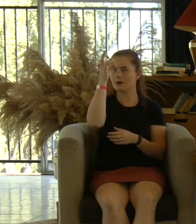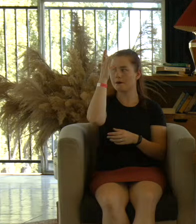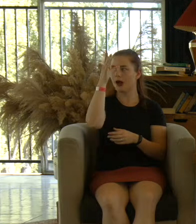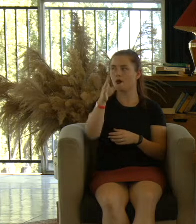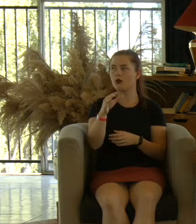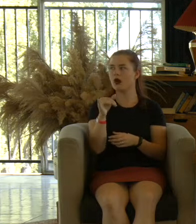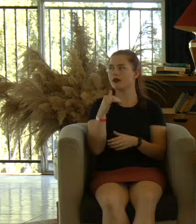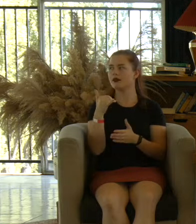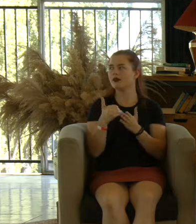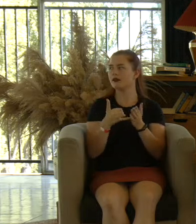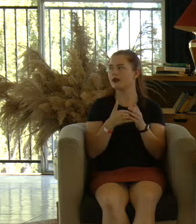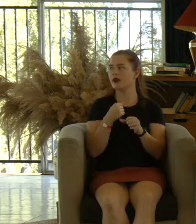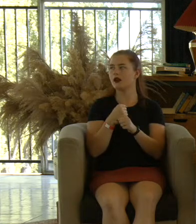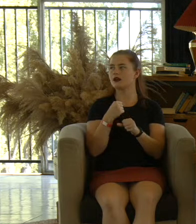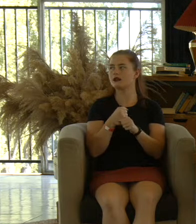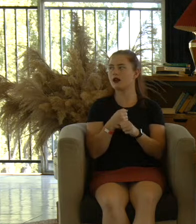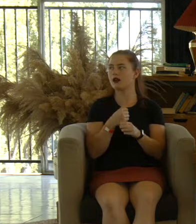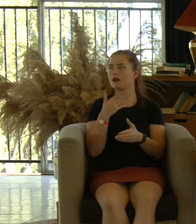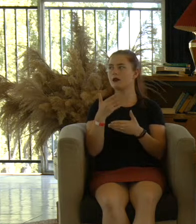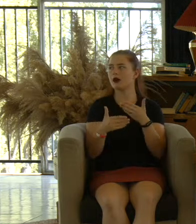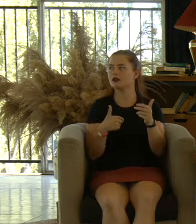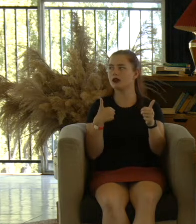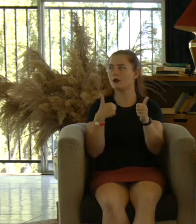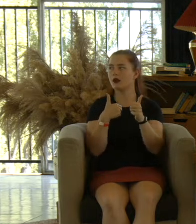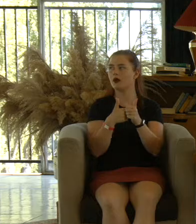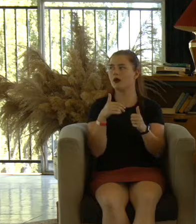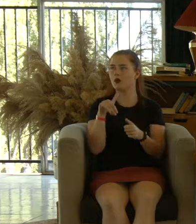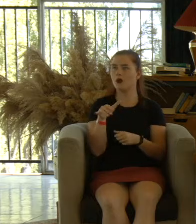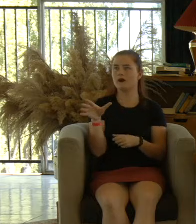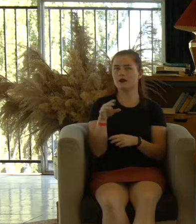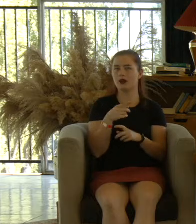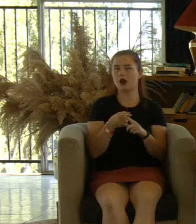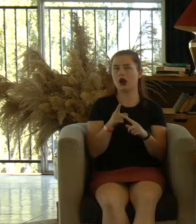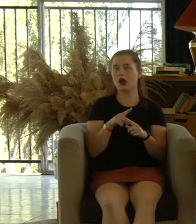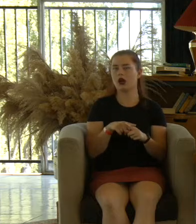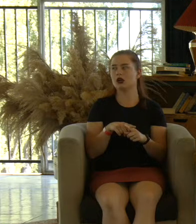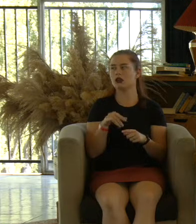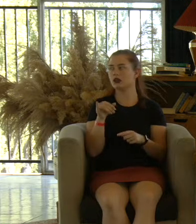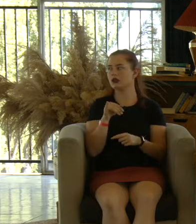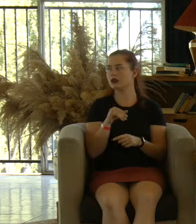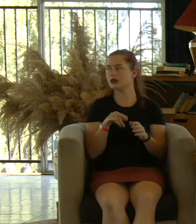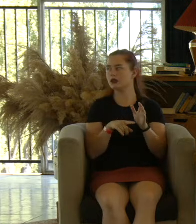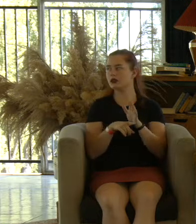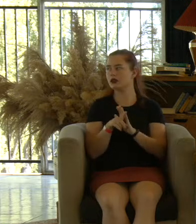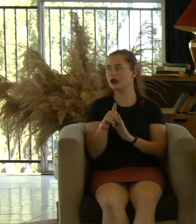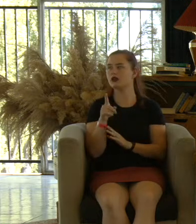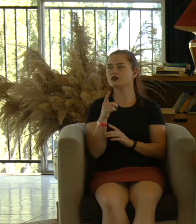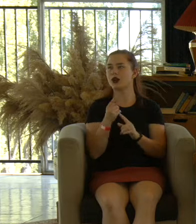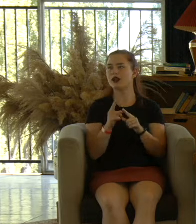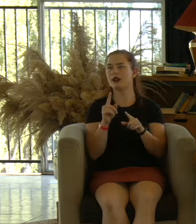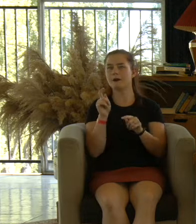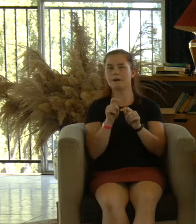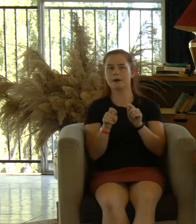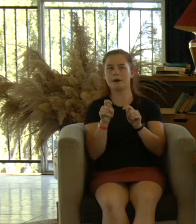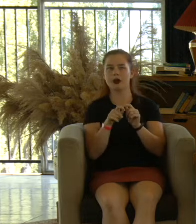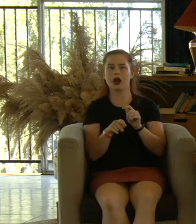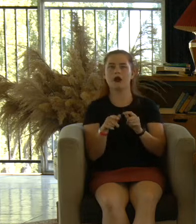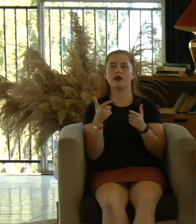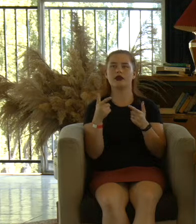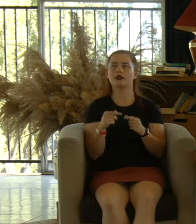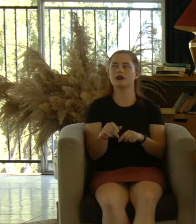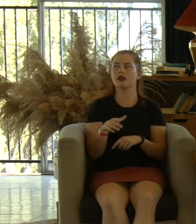виноделы пошли на поводу у всего этого и стали даже в некоторых случаях выкорчевывать виноградники, в которых было